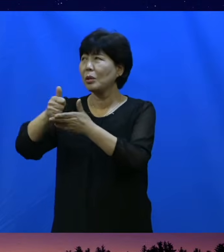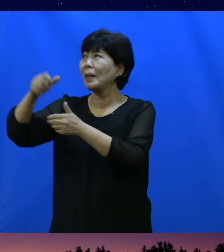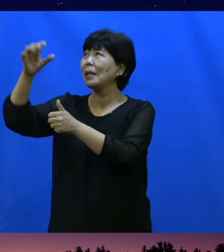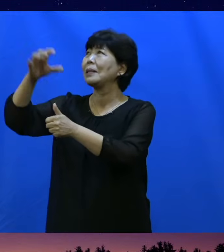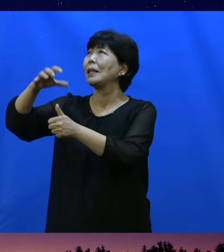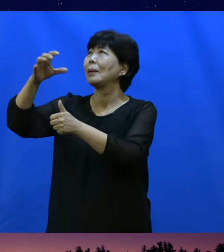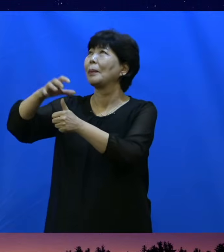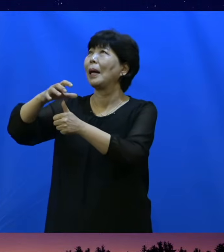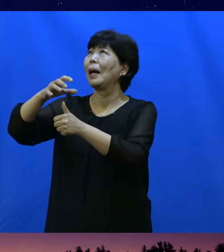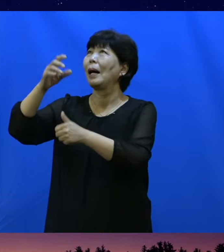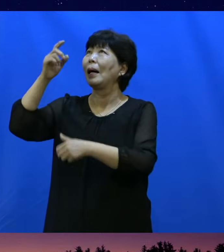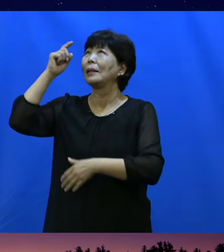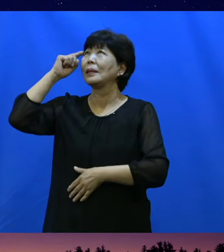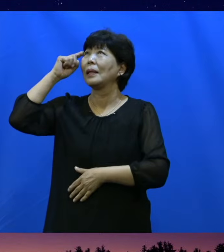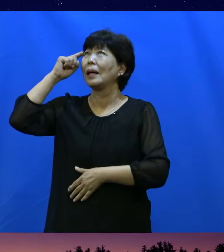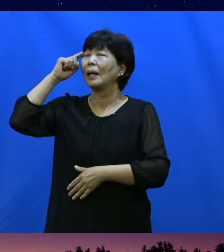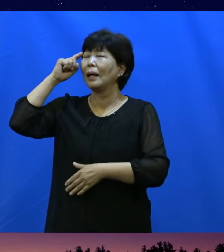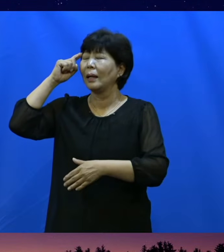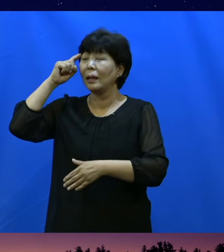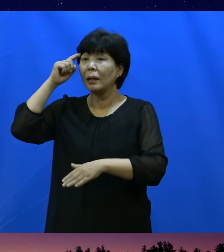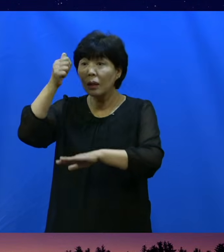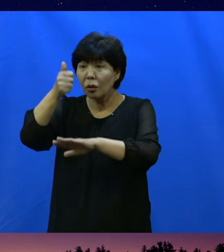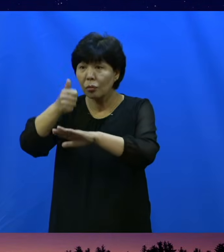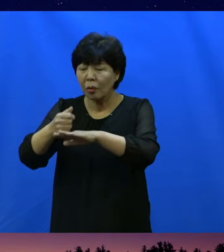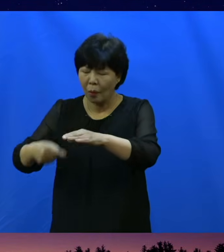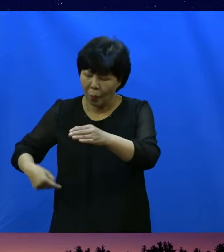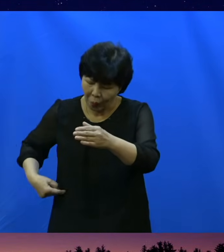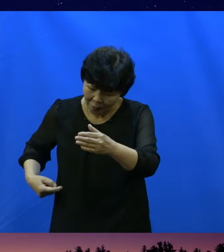고발이 아니라 회개로 이끄는 슬픔이에요.